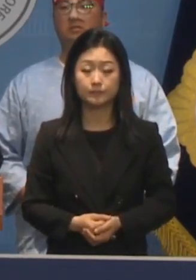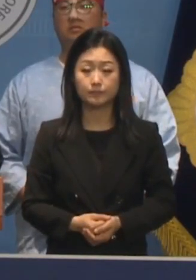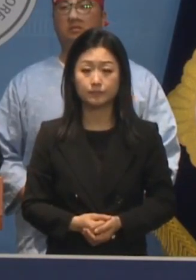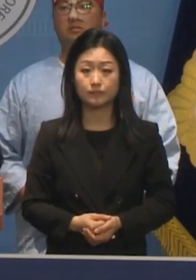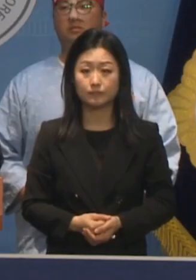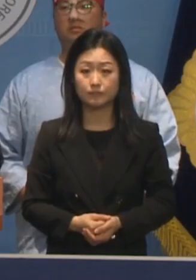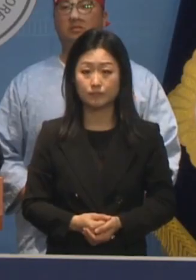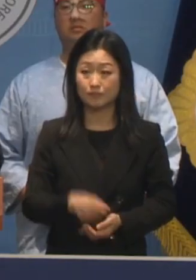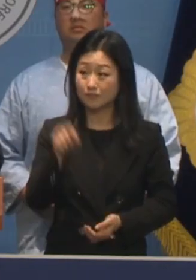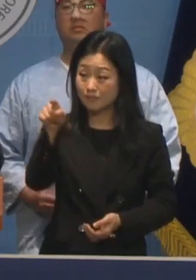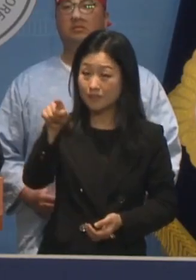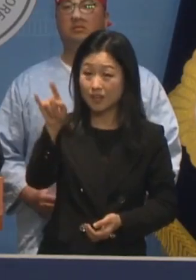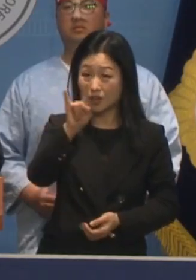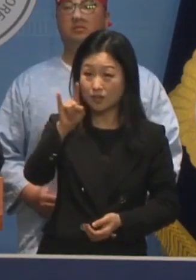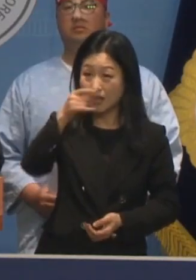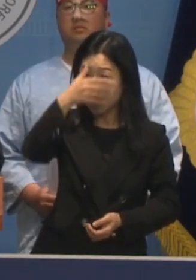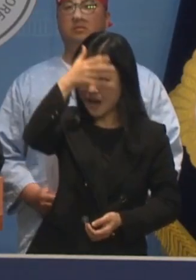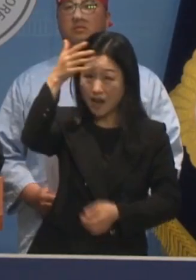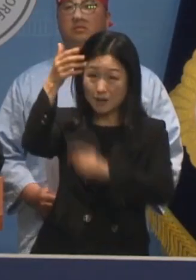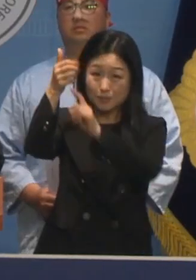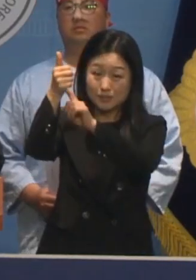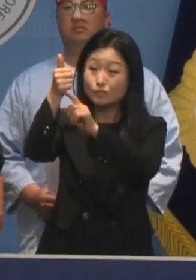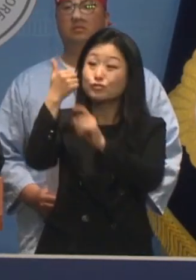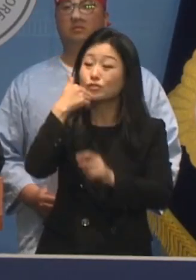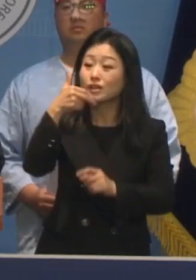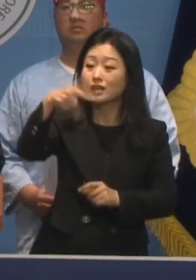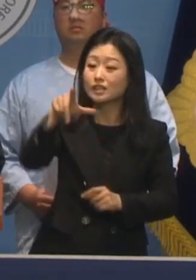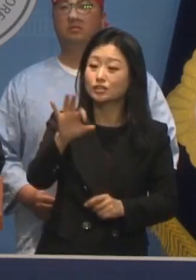할아버지 정주영도 그렇게 하지 않았습니다.